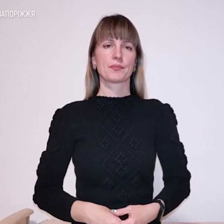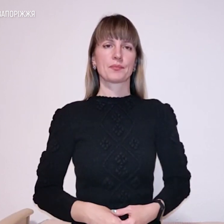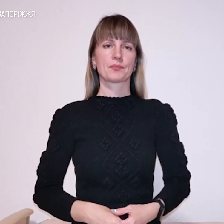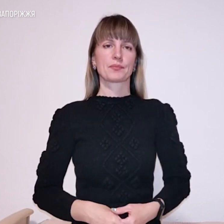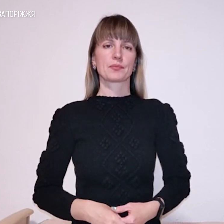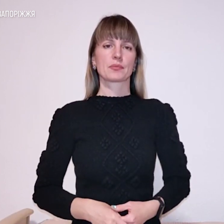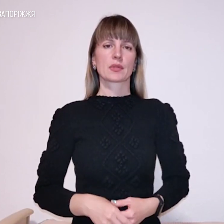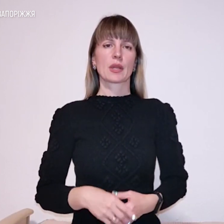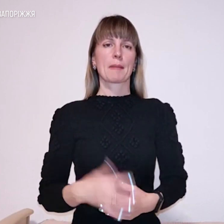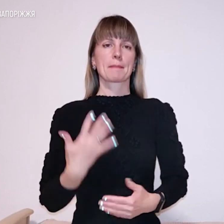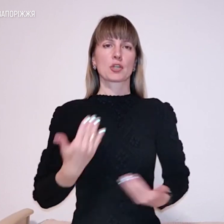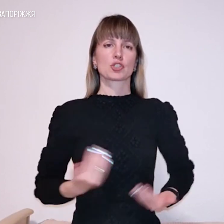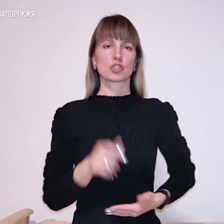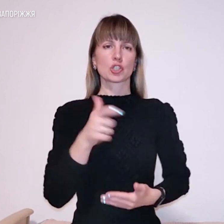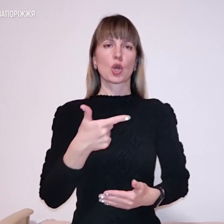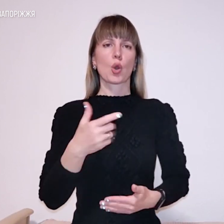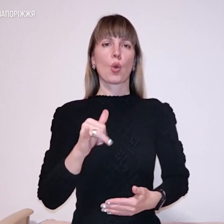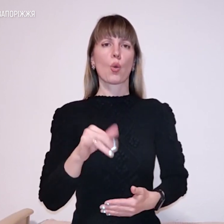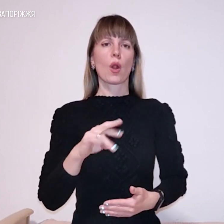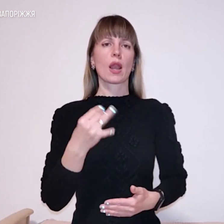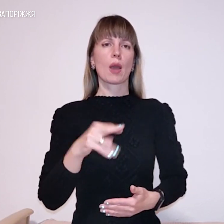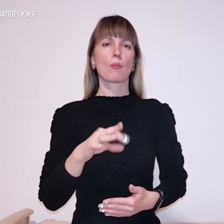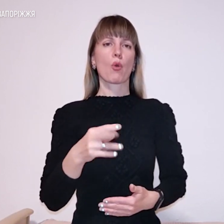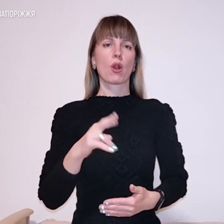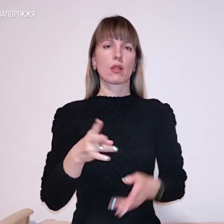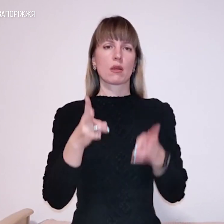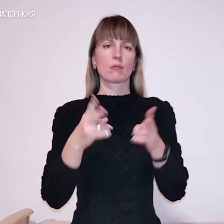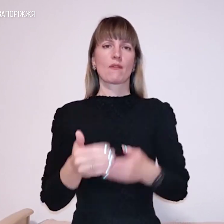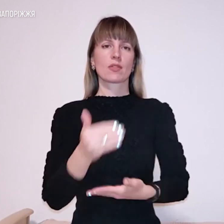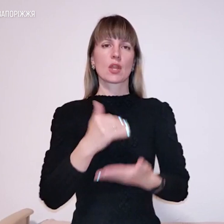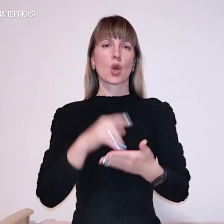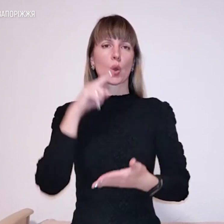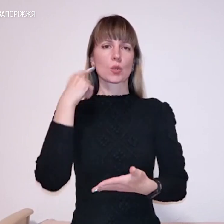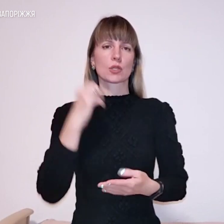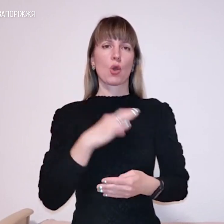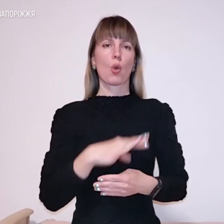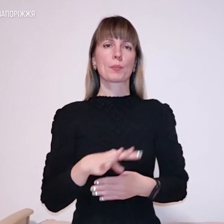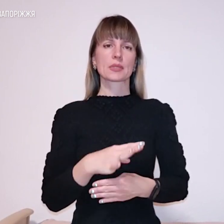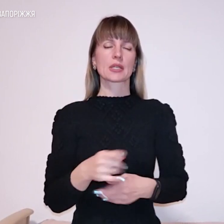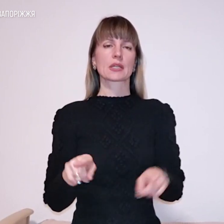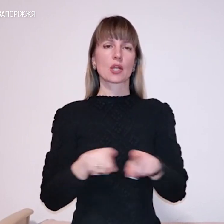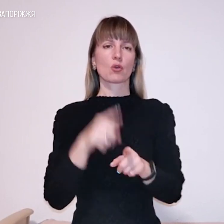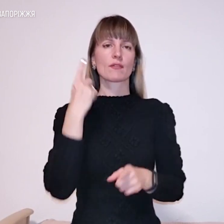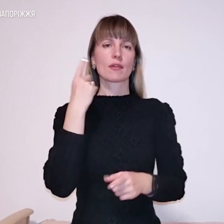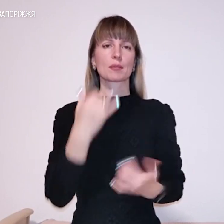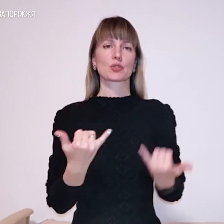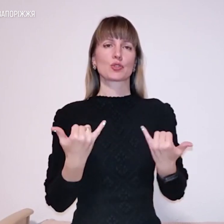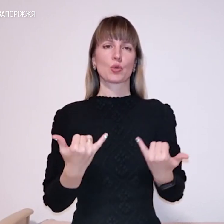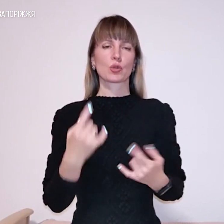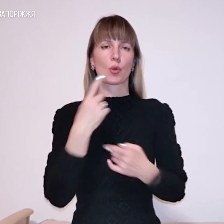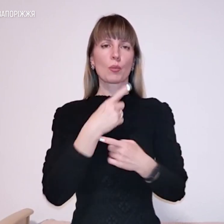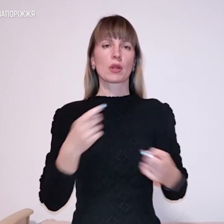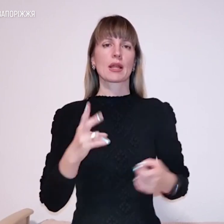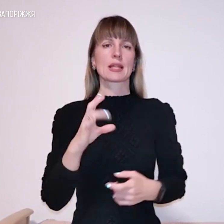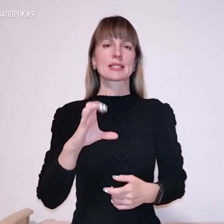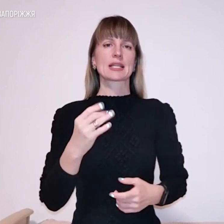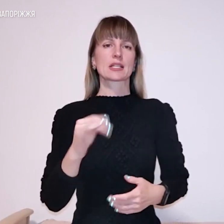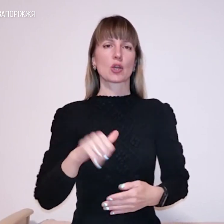5 жителів міста Гуляйполе травмувалися внаслідок російських обстрілів. Таку інформацію сьогодні оприлюднили на сайті Головного